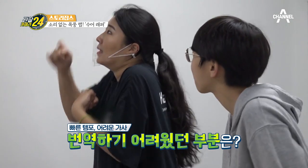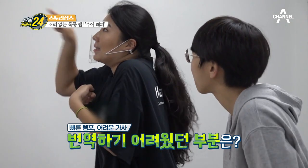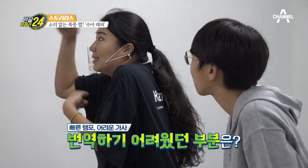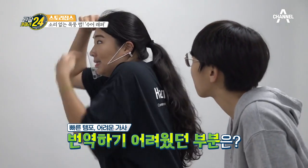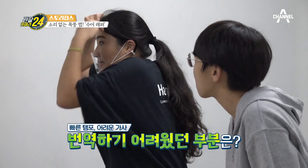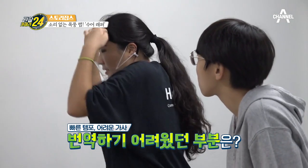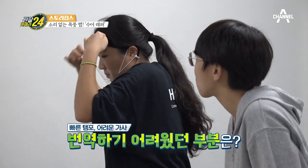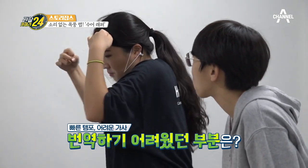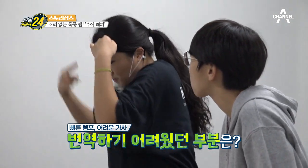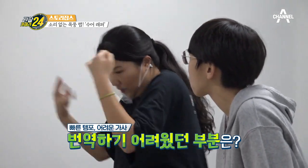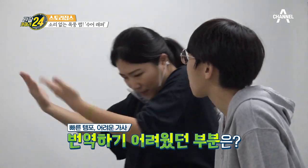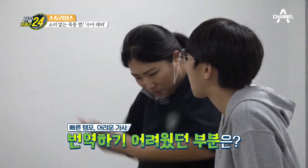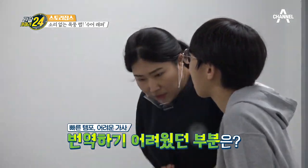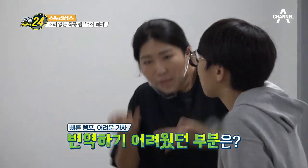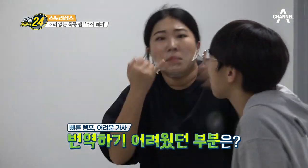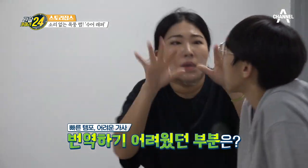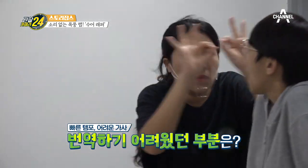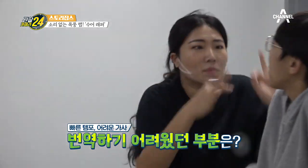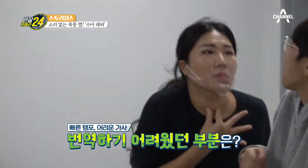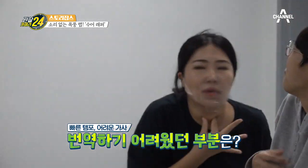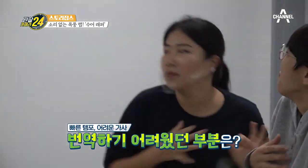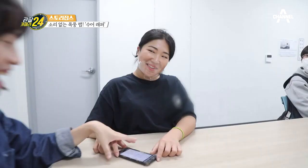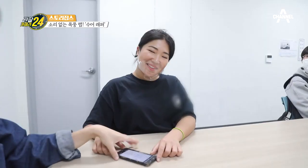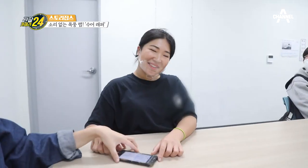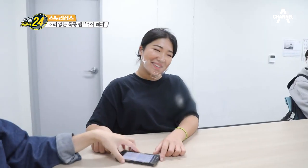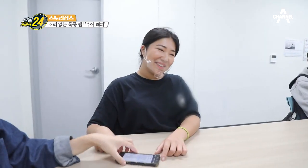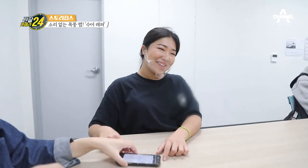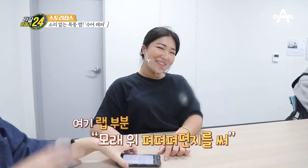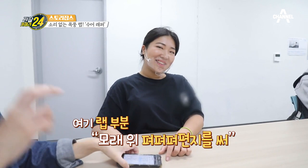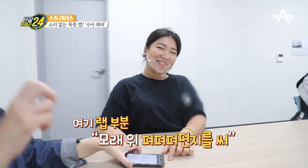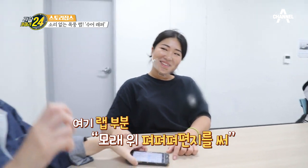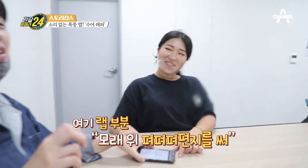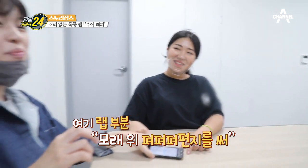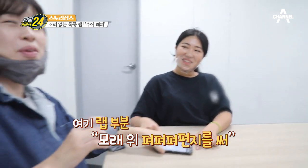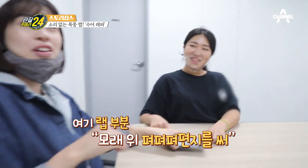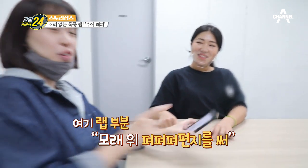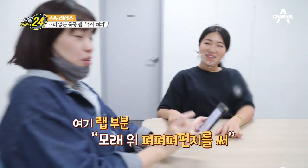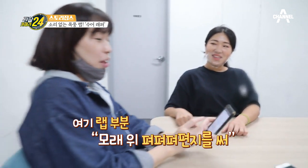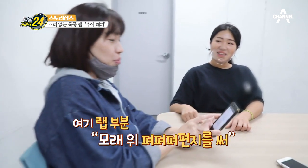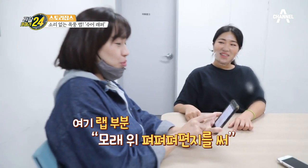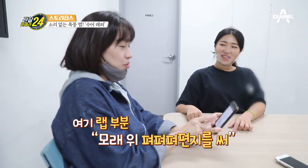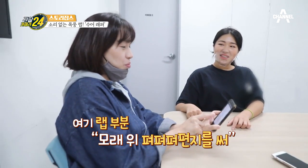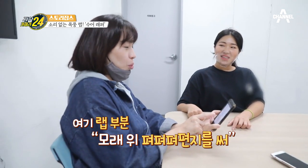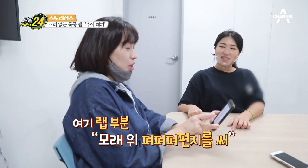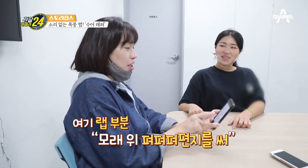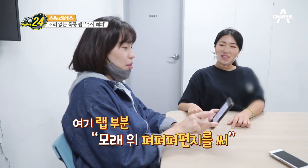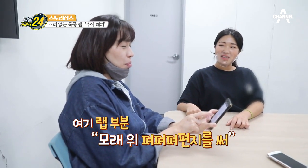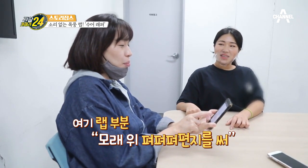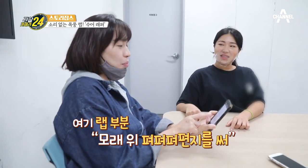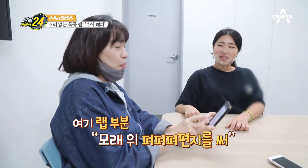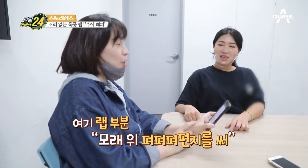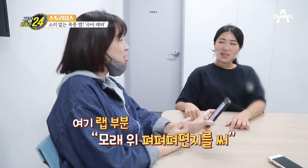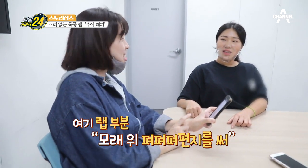그런데 번역가 중에 어려움은 없을까요? 아, 모래 위 여기 랩부분 모래 위 펴펴펴 편지를